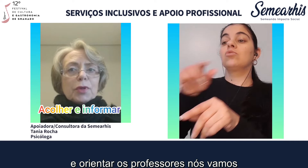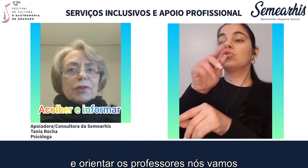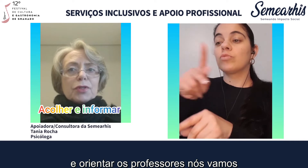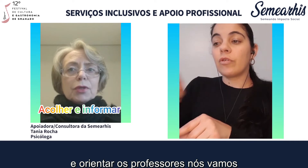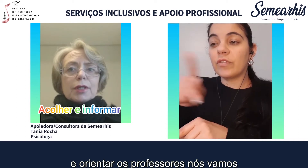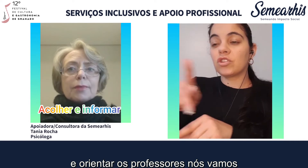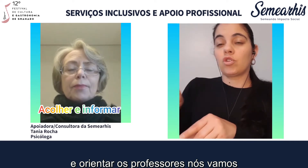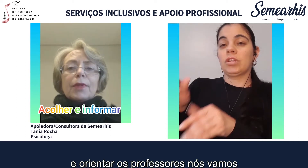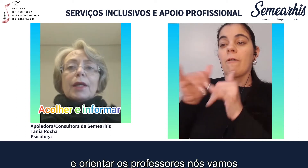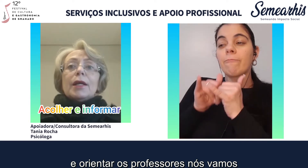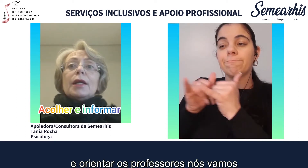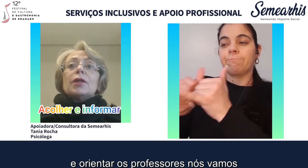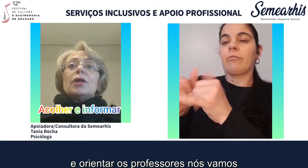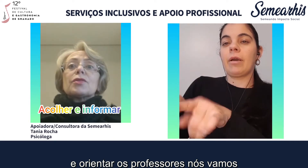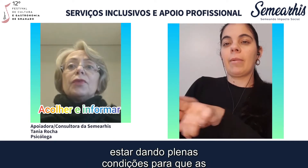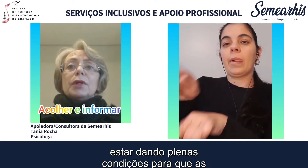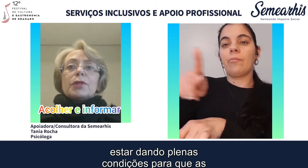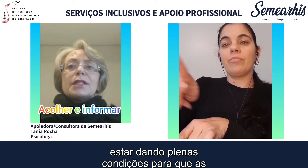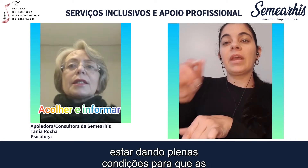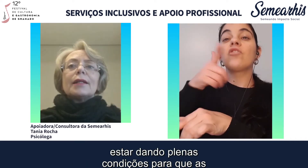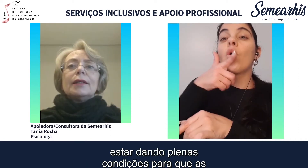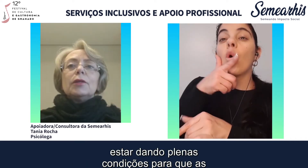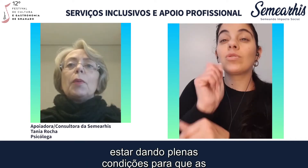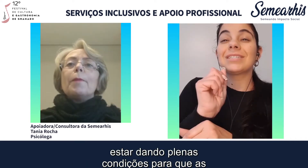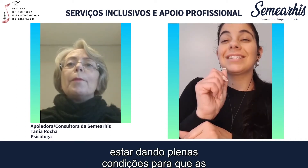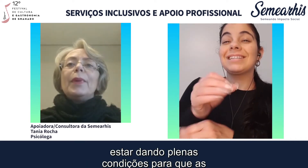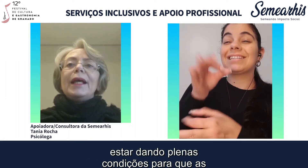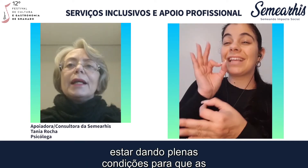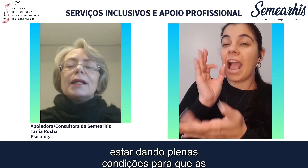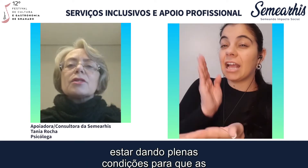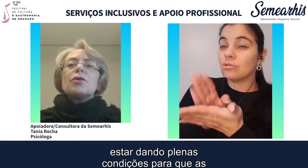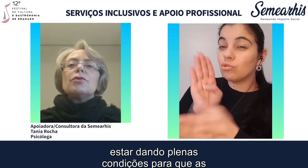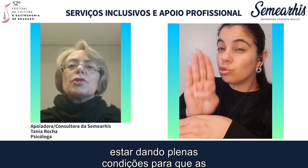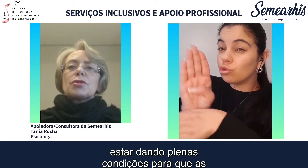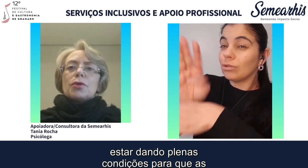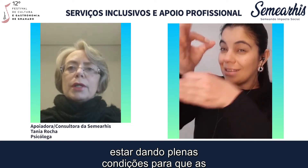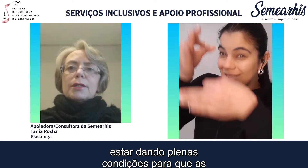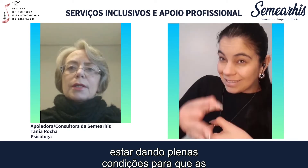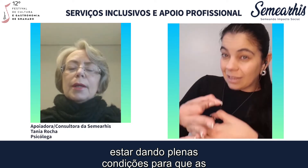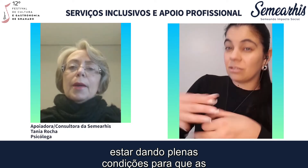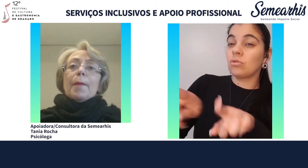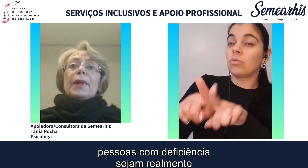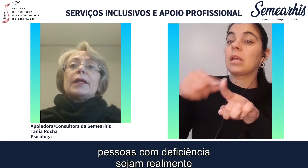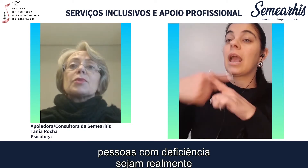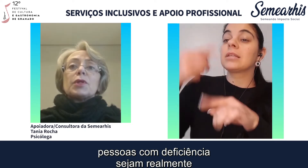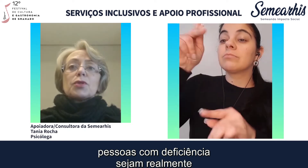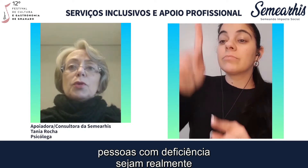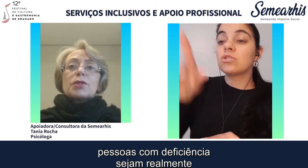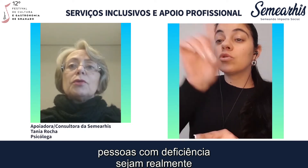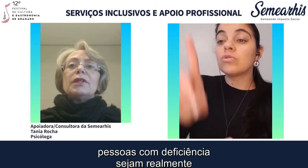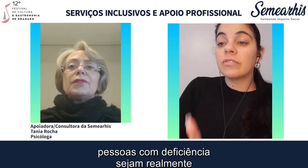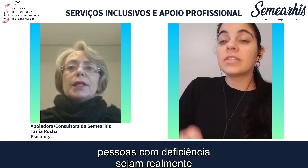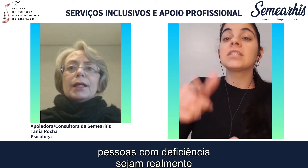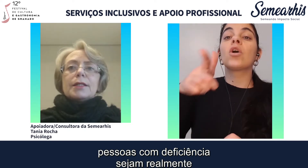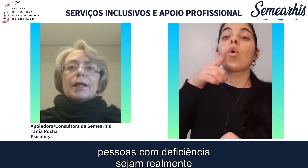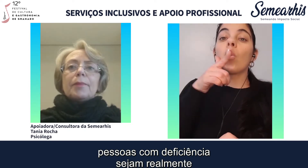os professores, nós vamos estar dando plenas condições para que as pessoas